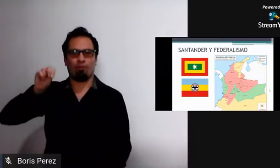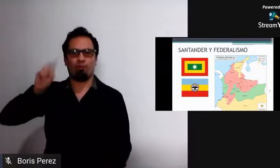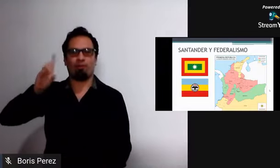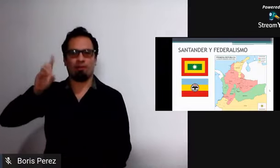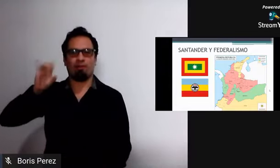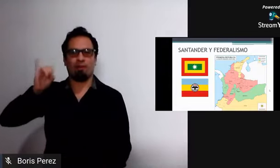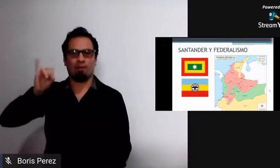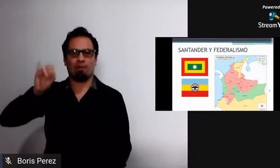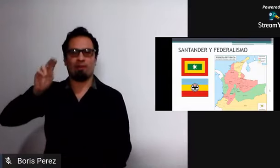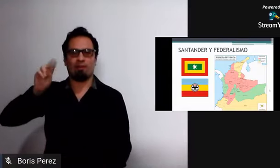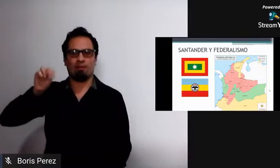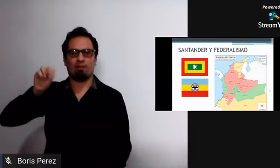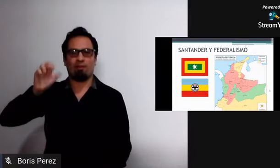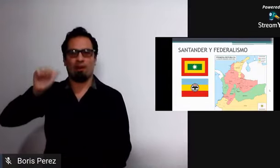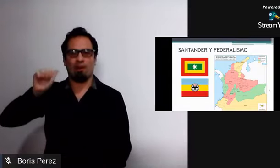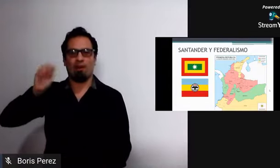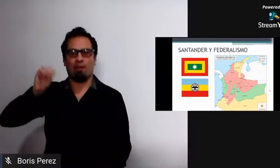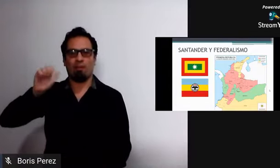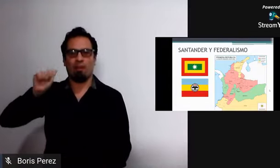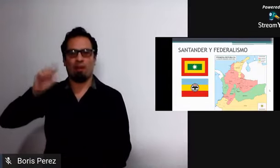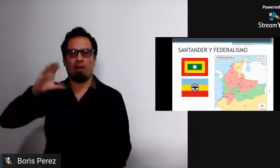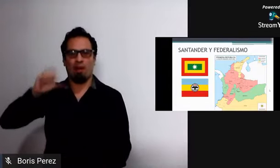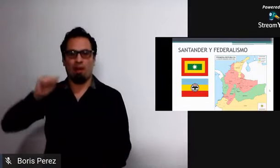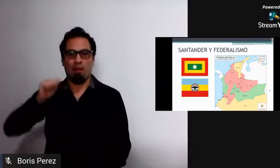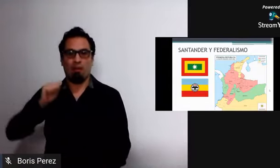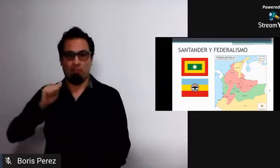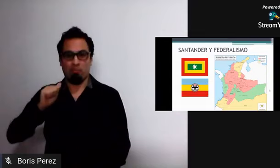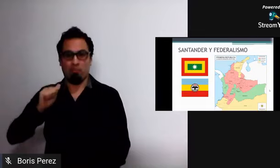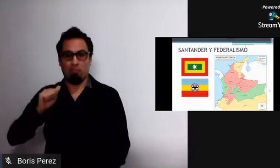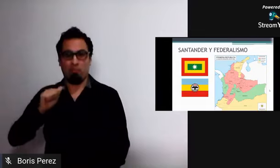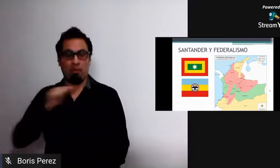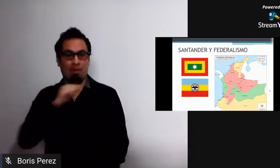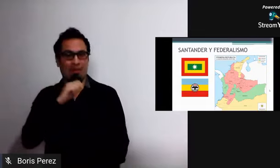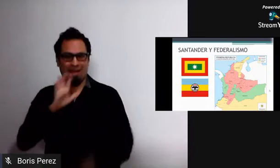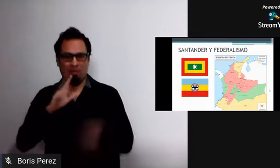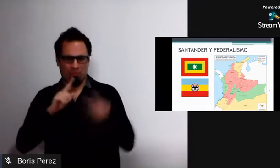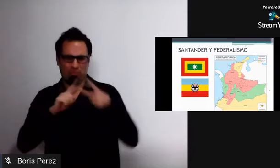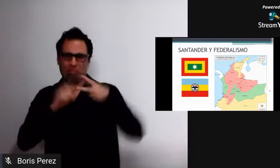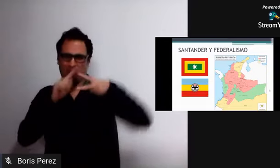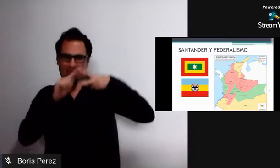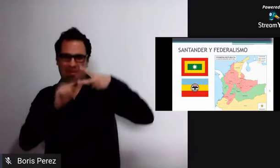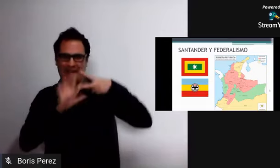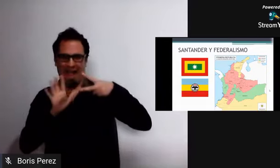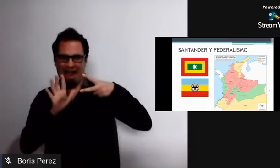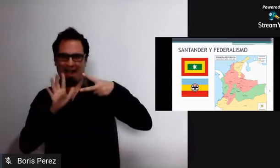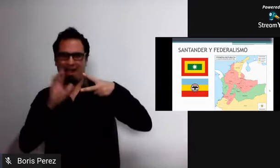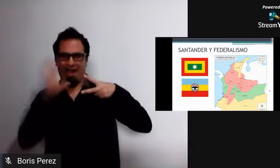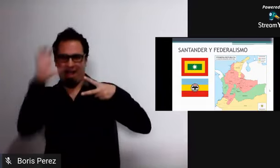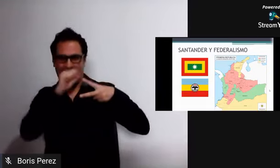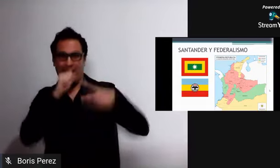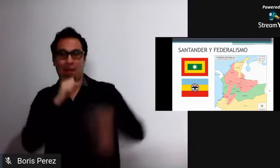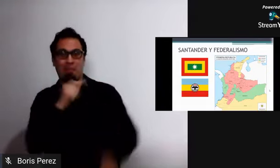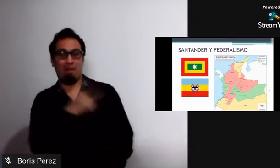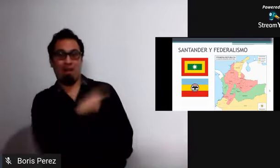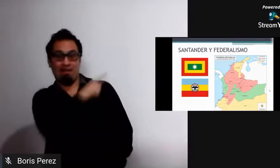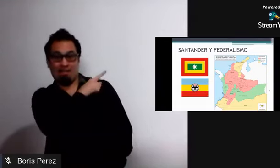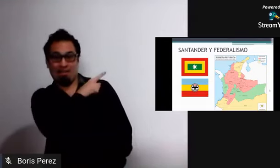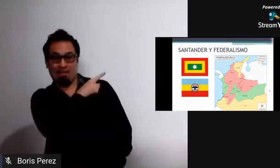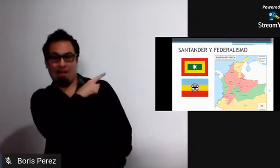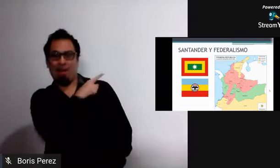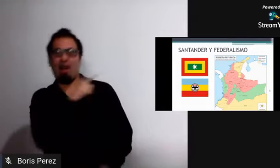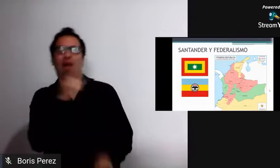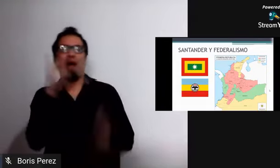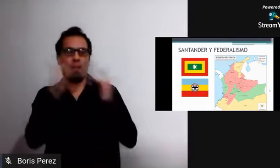representa en ese momento la zona que hoy nosotros conocemos como Cundinamarca. Hasta